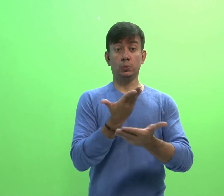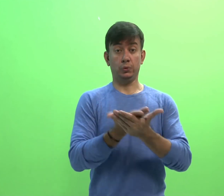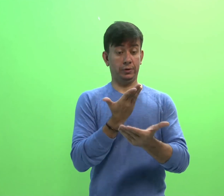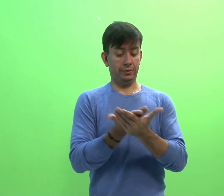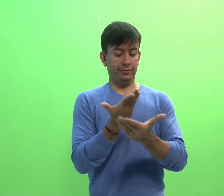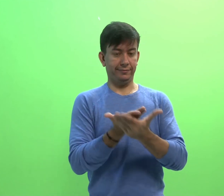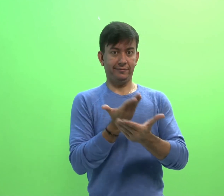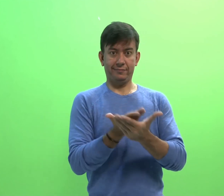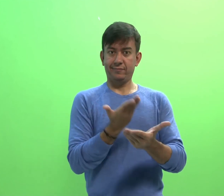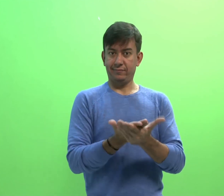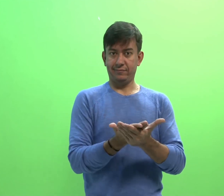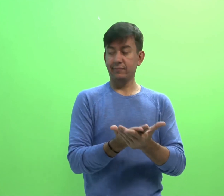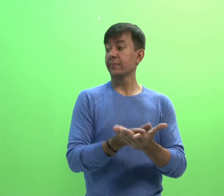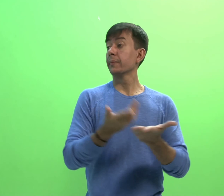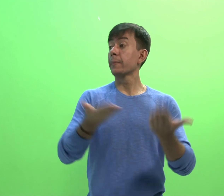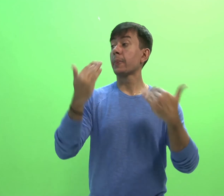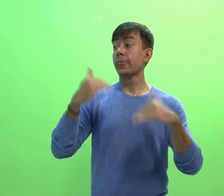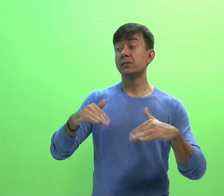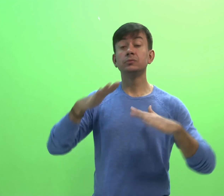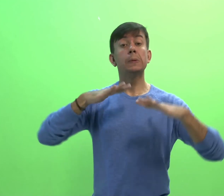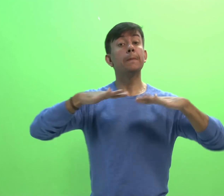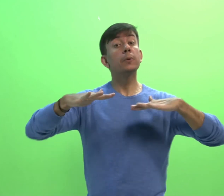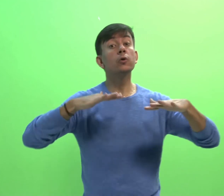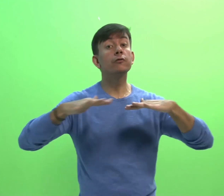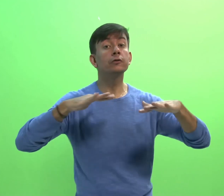Então, é estudar feito frente ao corpo. O movimento,